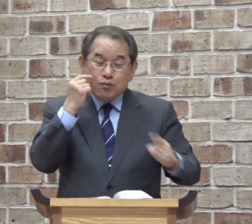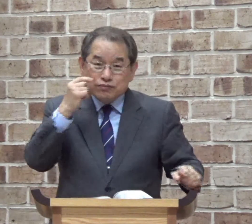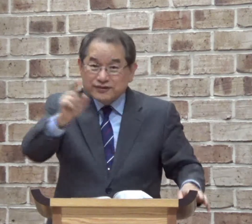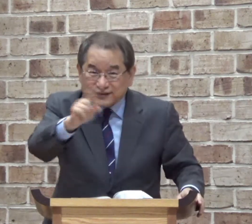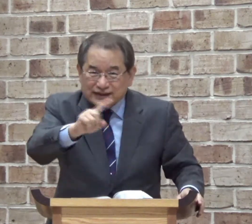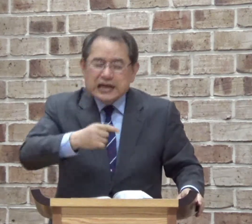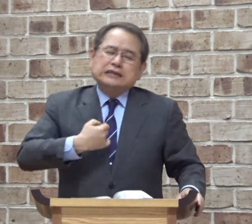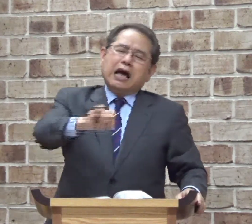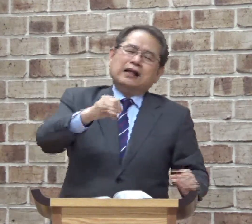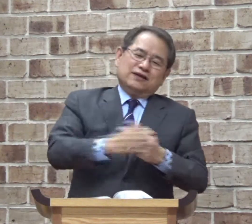교수님은